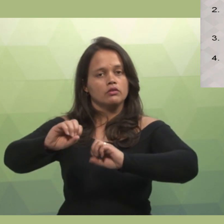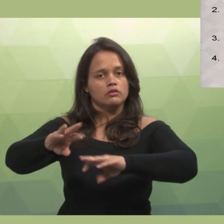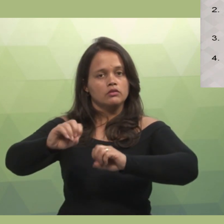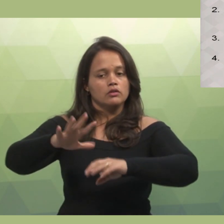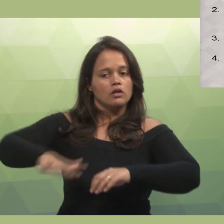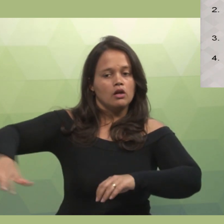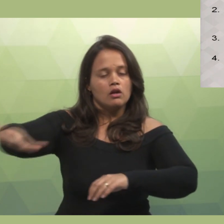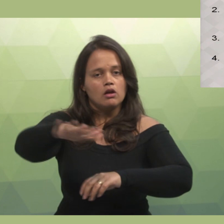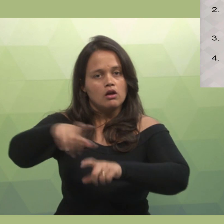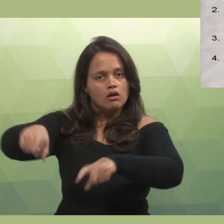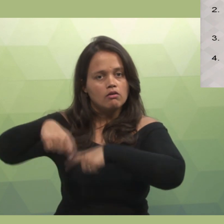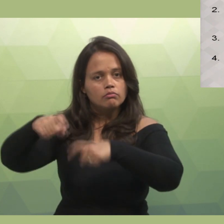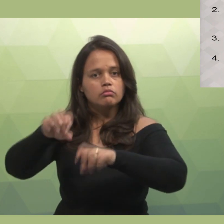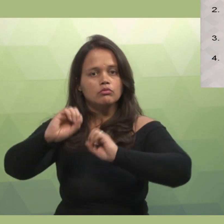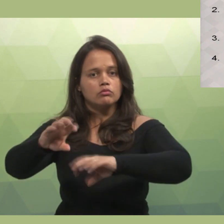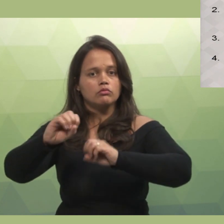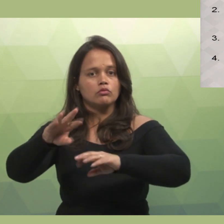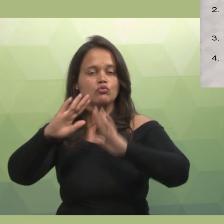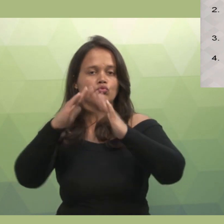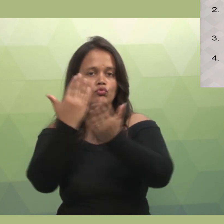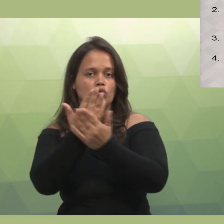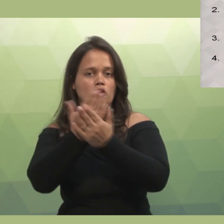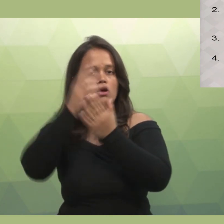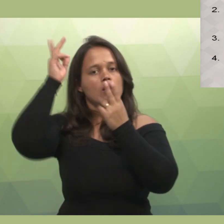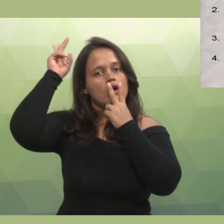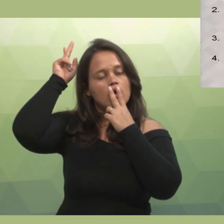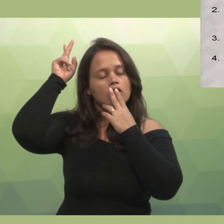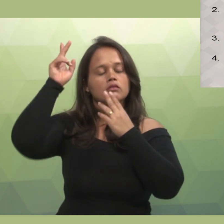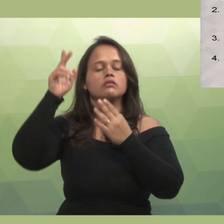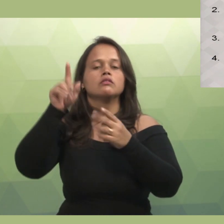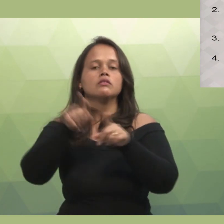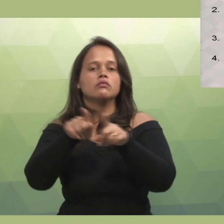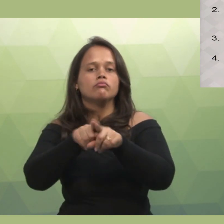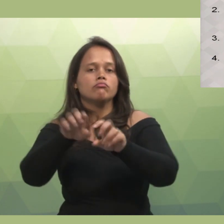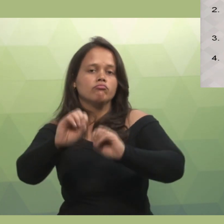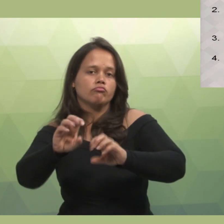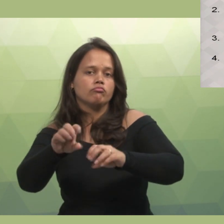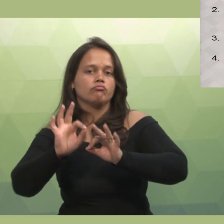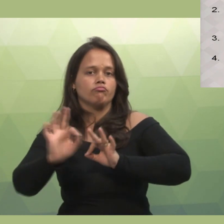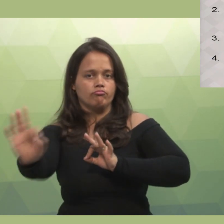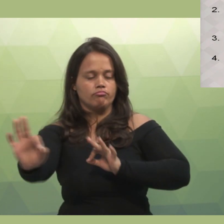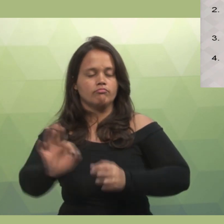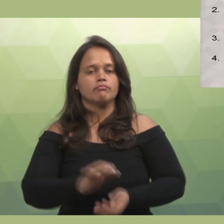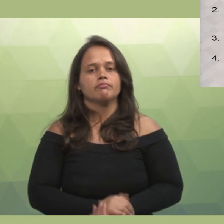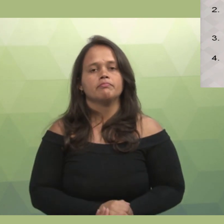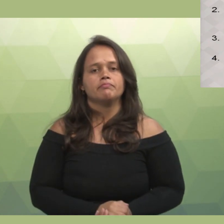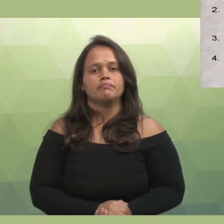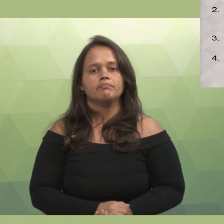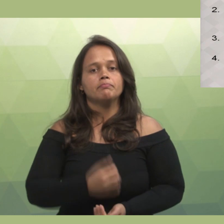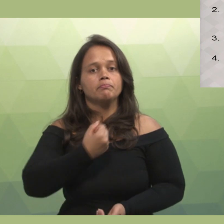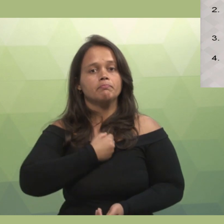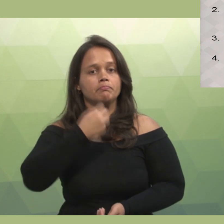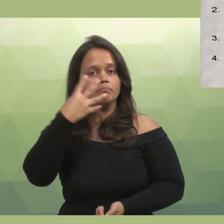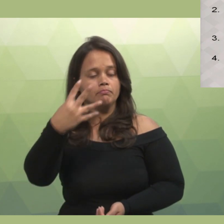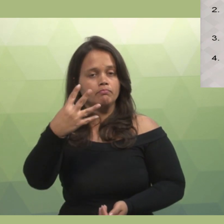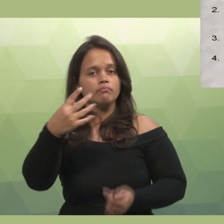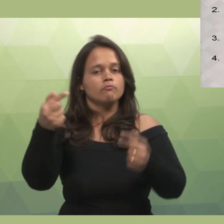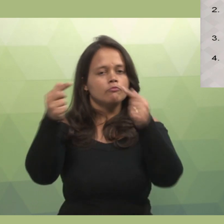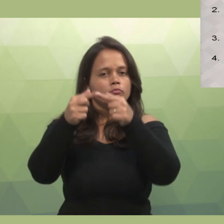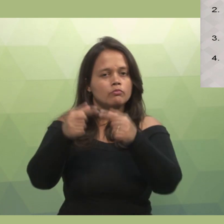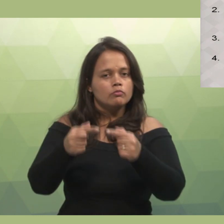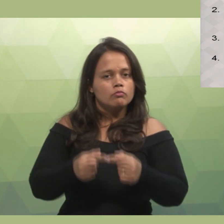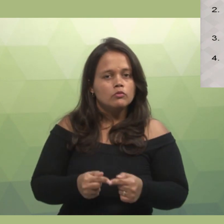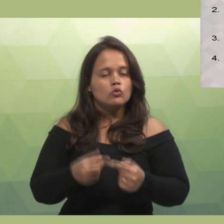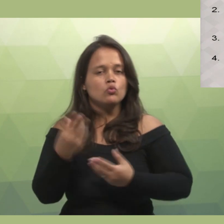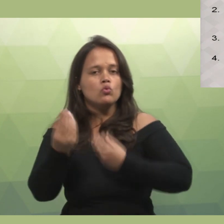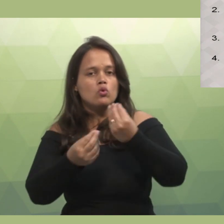Na questão 4, relaciona as atribuições da União na coordenação da Política Nacional de Educação. Então, nós temos